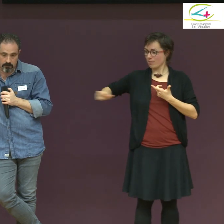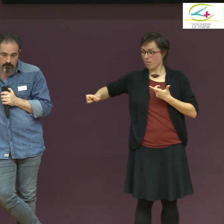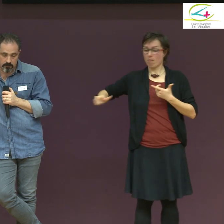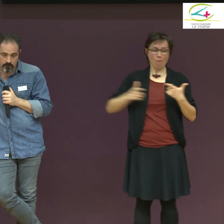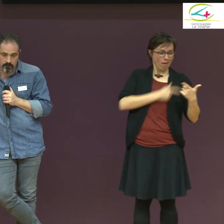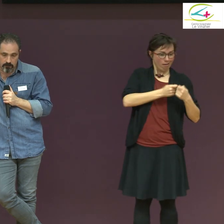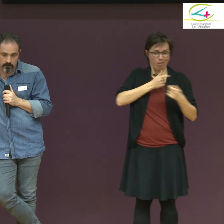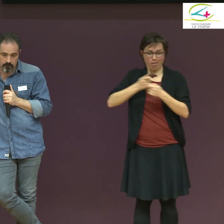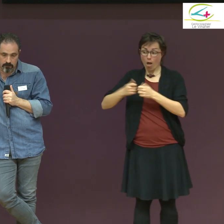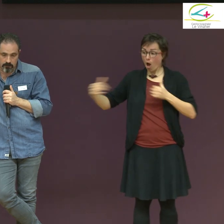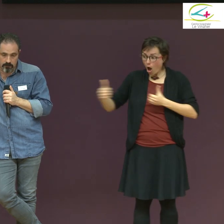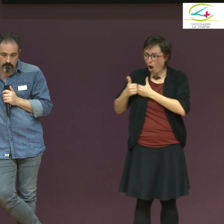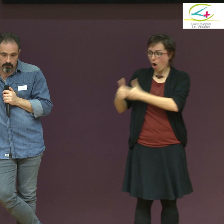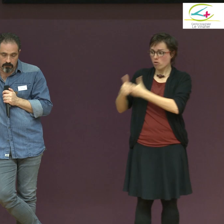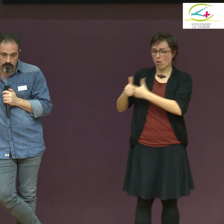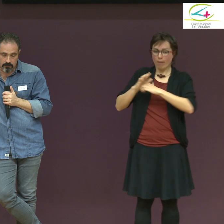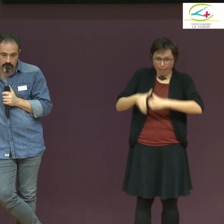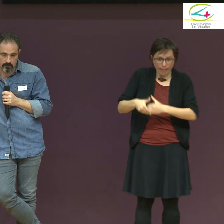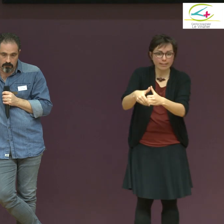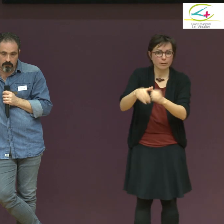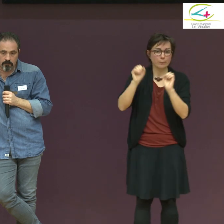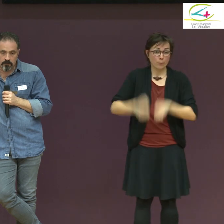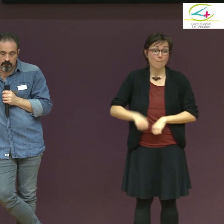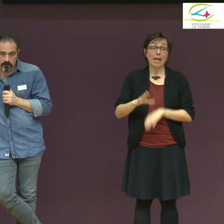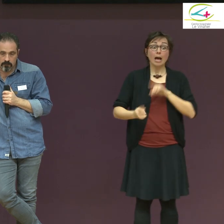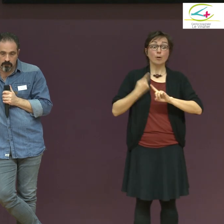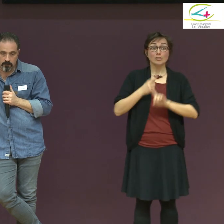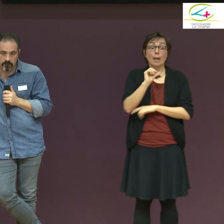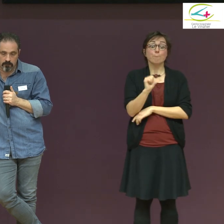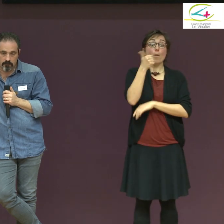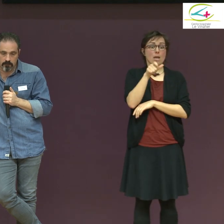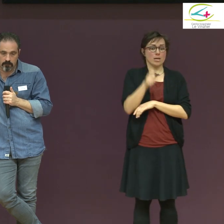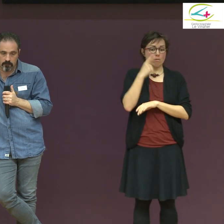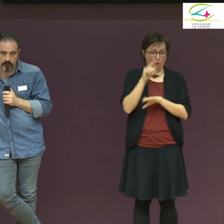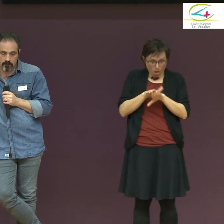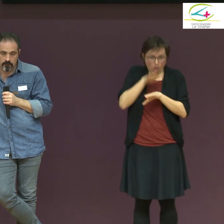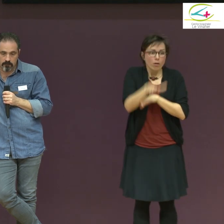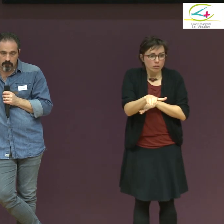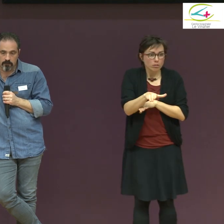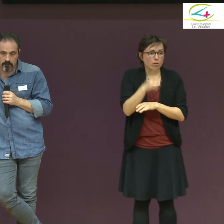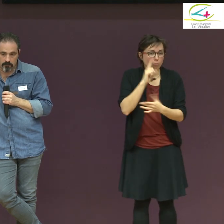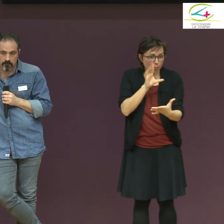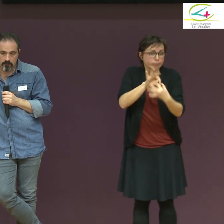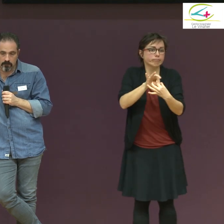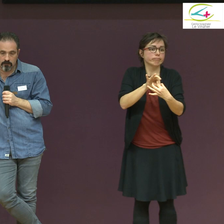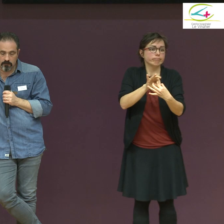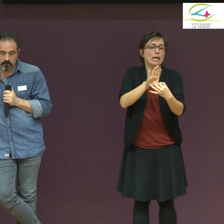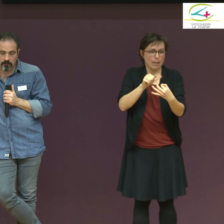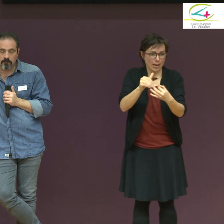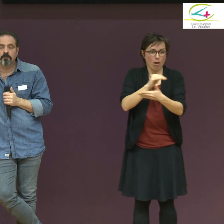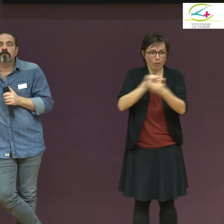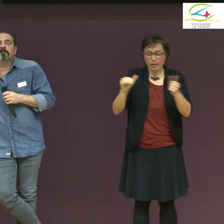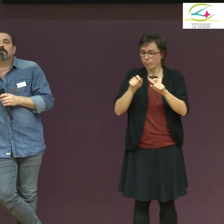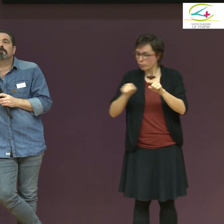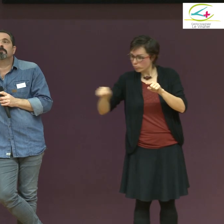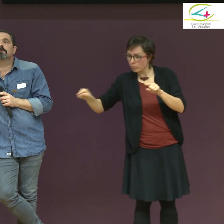ensemble vont pouvoir aider et soutenir la personne, mais ce qui compte c'est d'avoir la première personne qui va enclencher le début de la prise en charge, le début de la